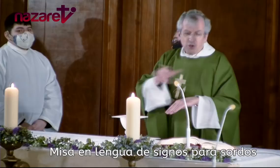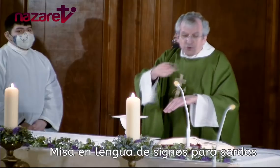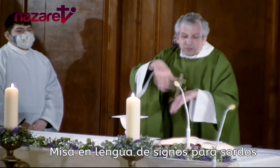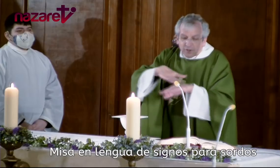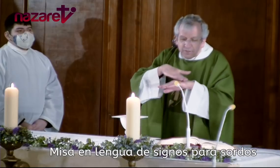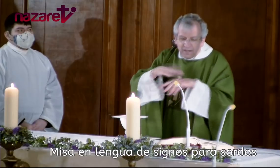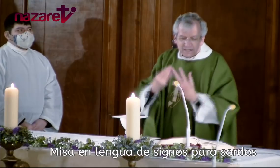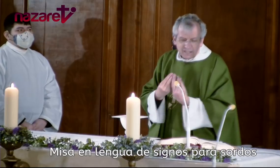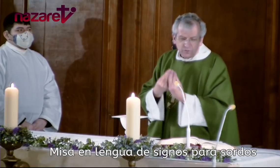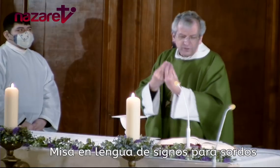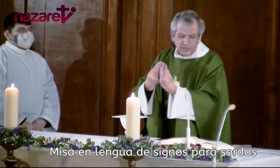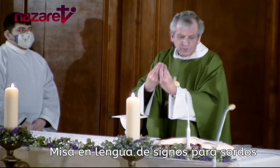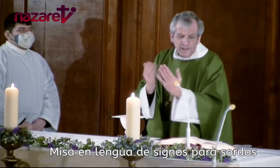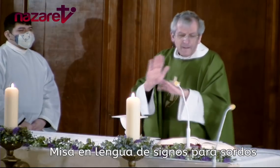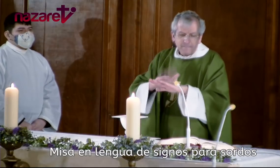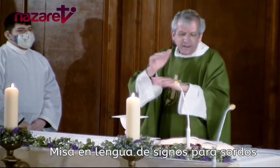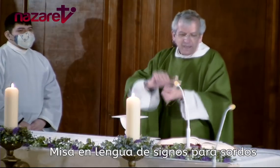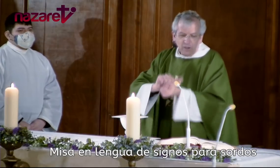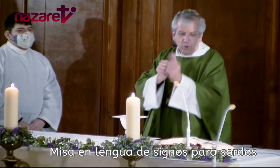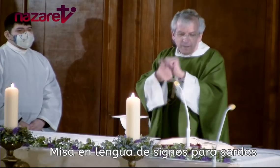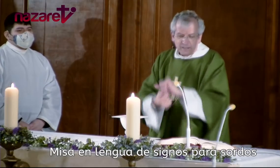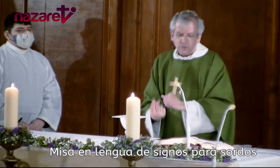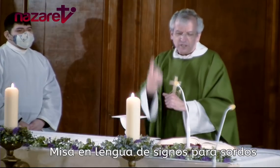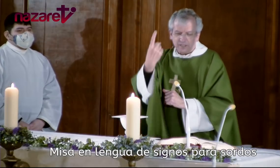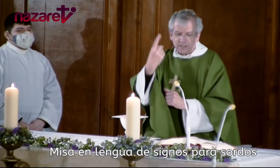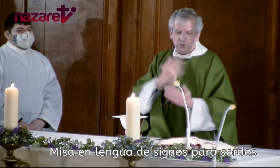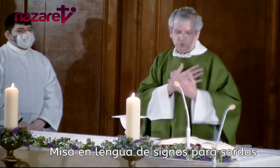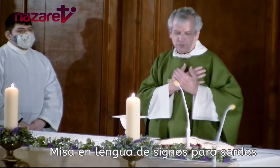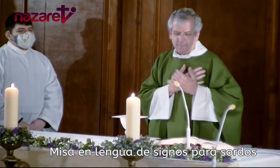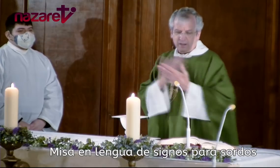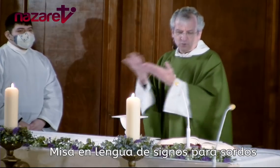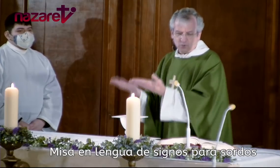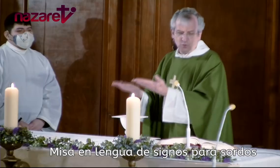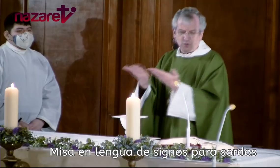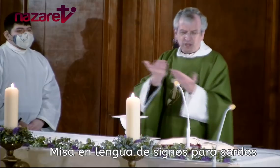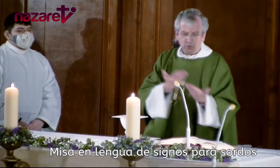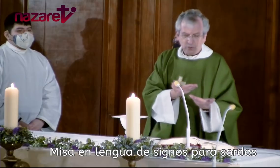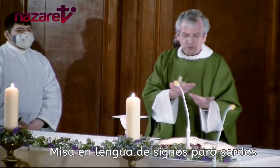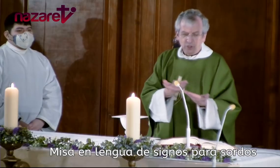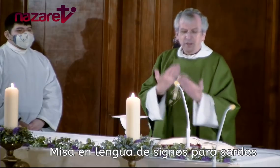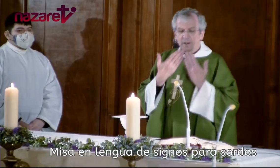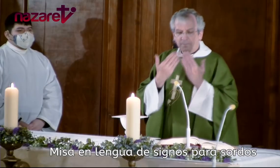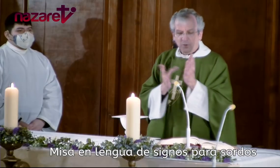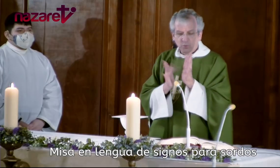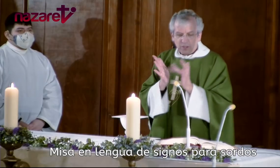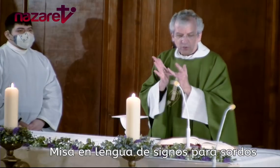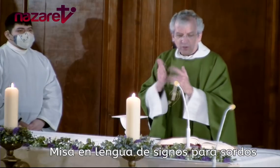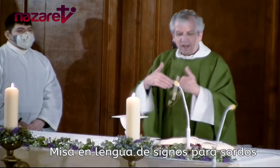nos reconciliaste contigo para que, convertidos a ti, nos amáramos unos a otros. Por tu Hijo, a